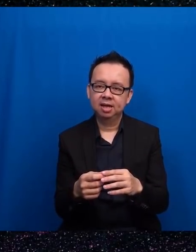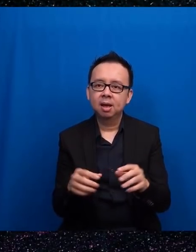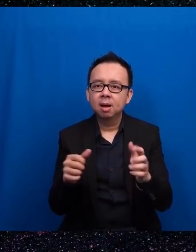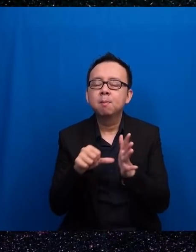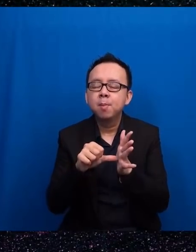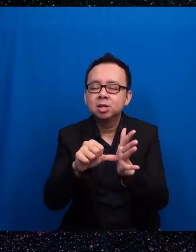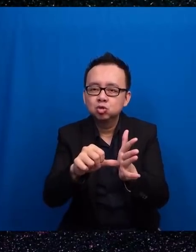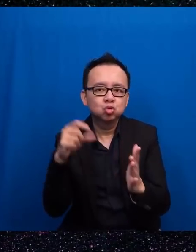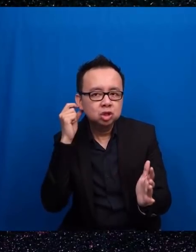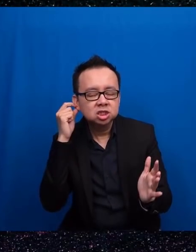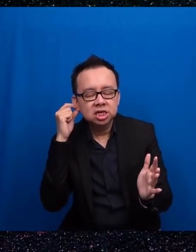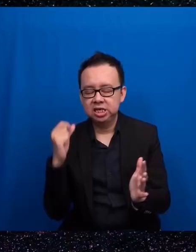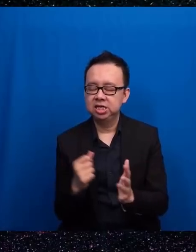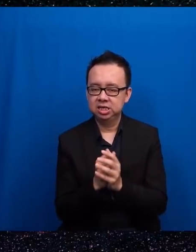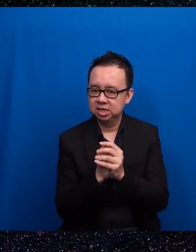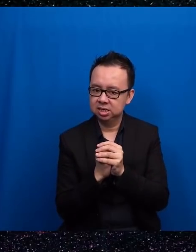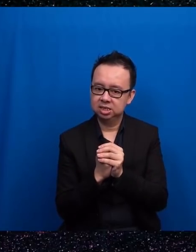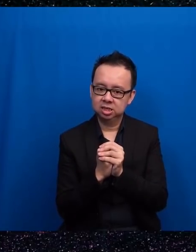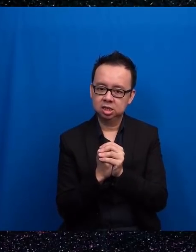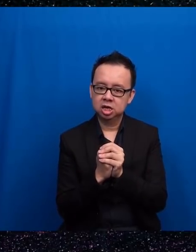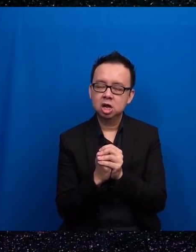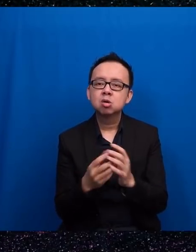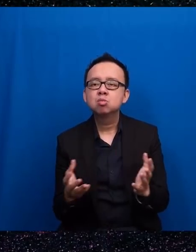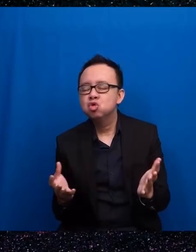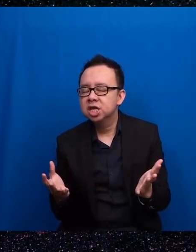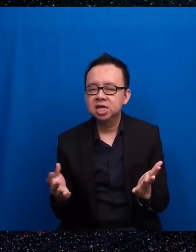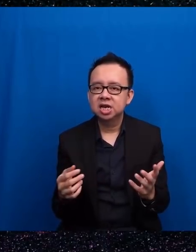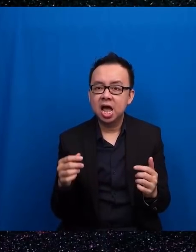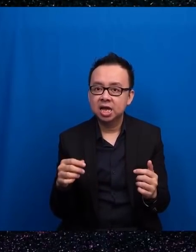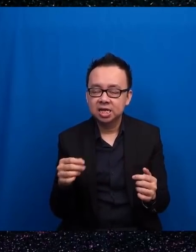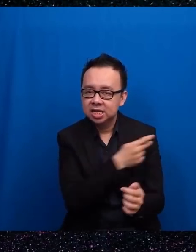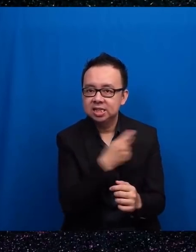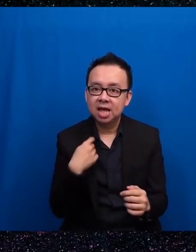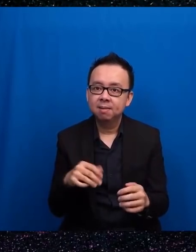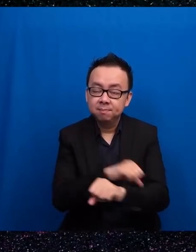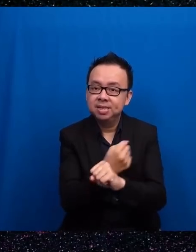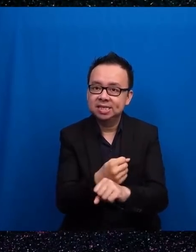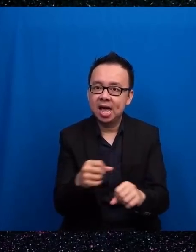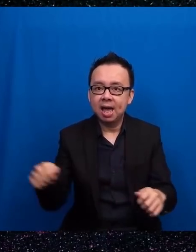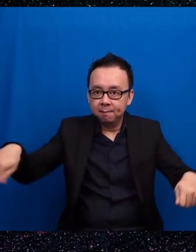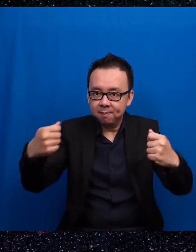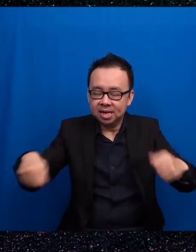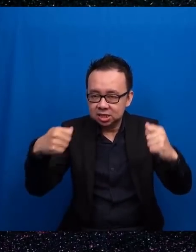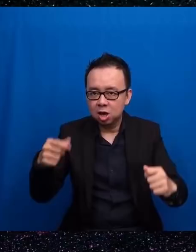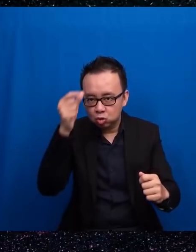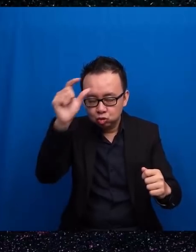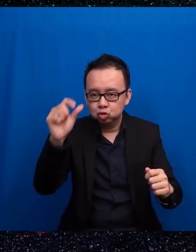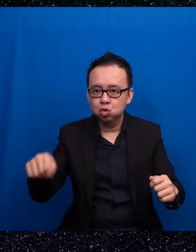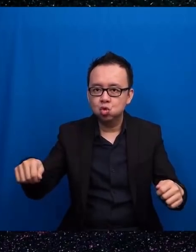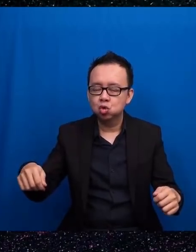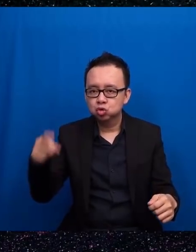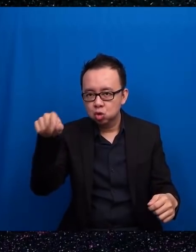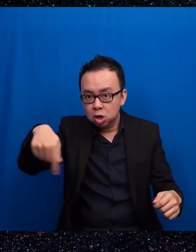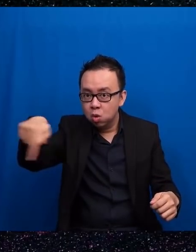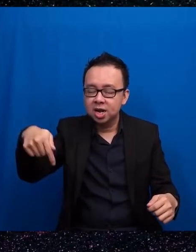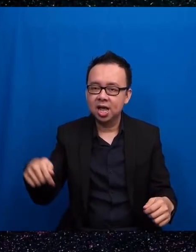aku bantu. Ditaruh di situ. Mungkin ada baiknya, selama ini gak pernah masakan keluarga. Padahal bisa sedikit-sedikit, ceplok telur